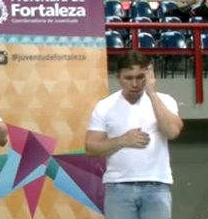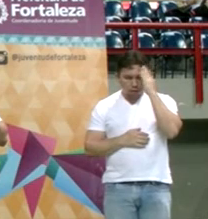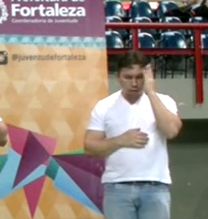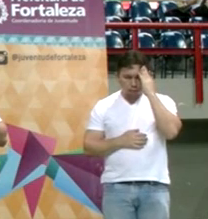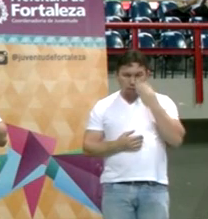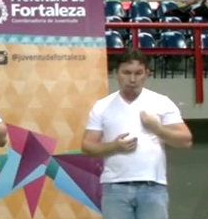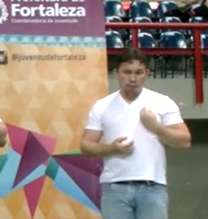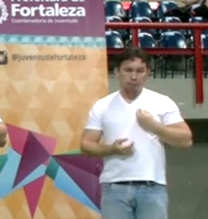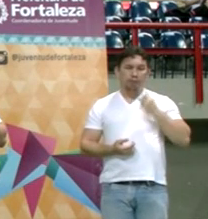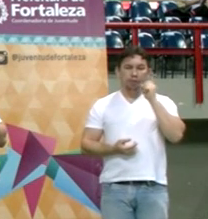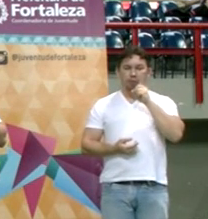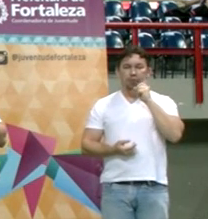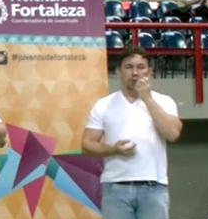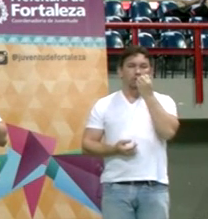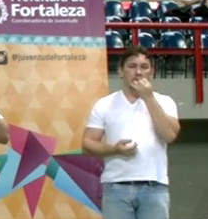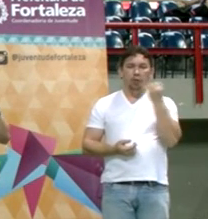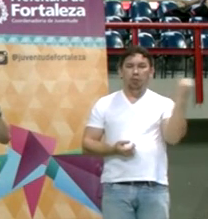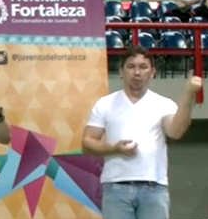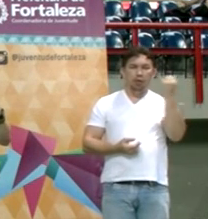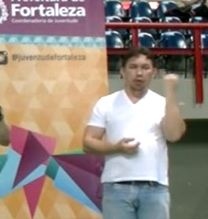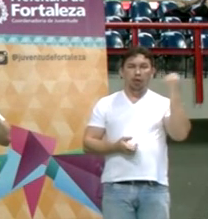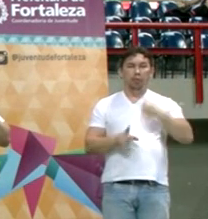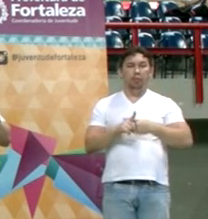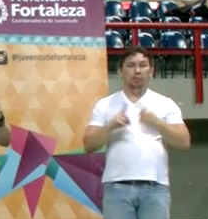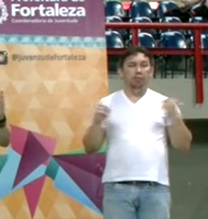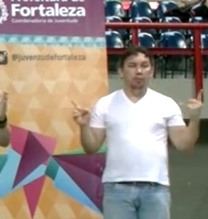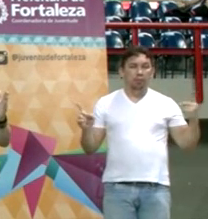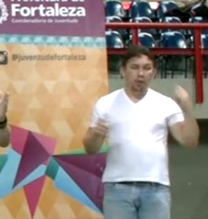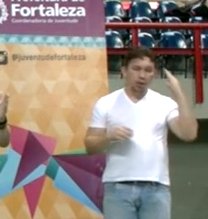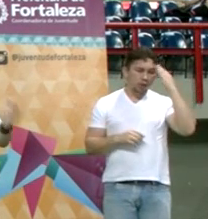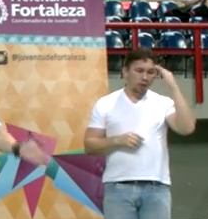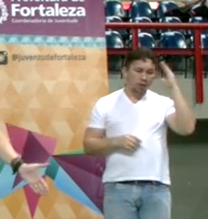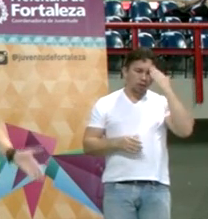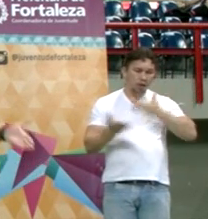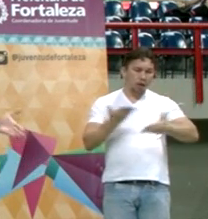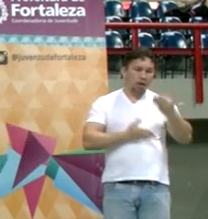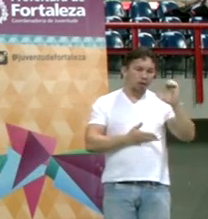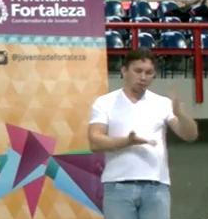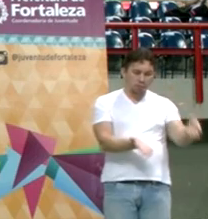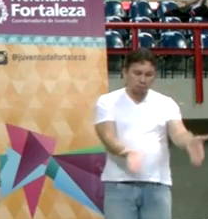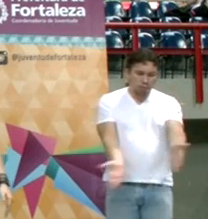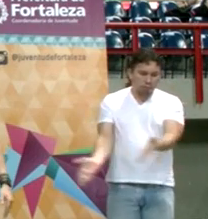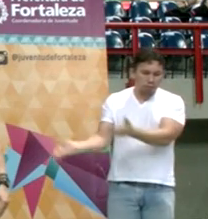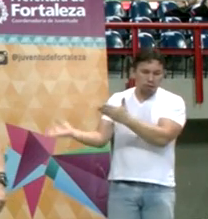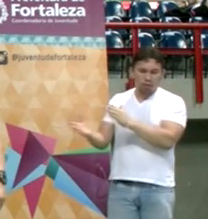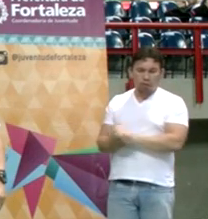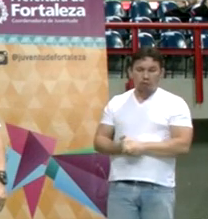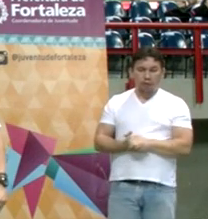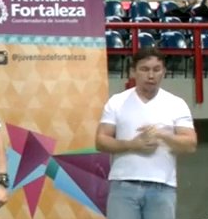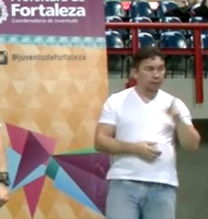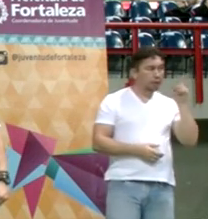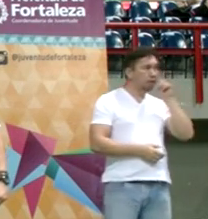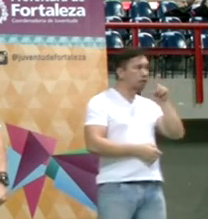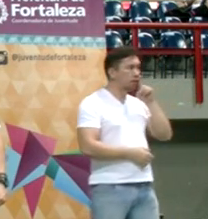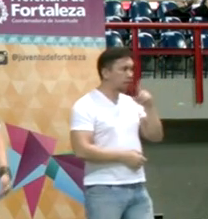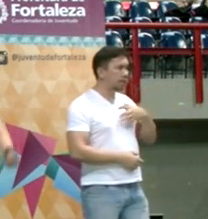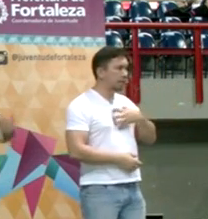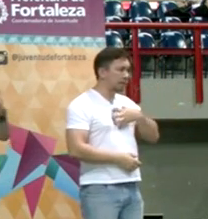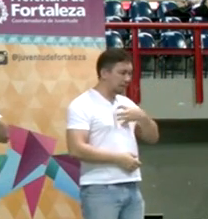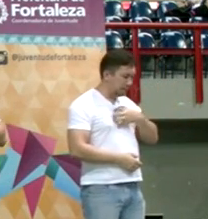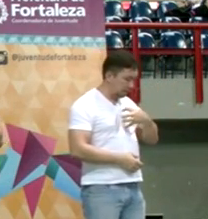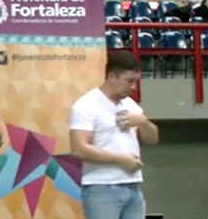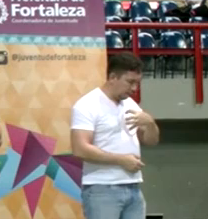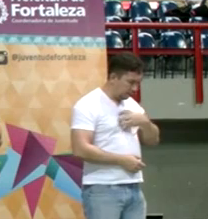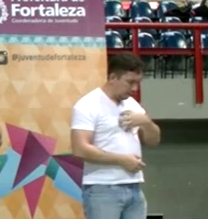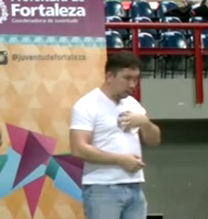que a presença americana foi fundamental na guerra. Mas você não entende das relações na Europa, pode ir embora. E os Estados Unidos ficou tão humilhado, porque